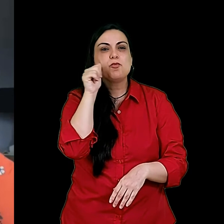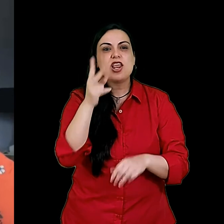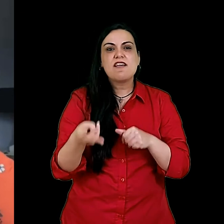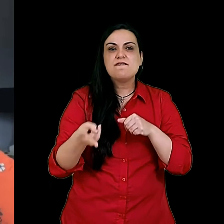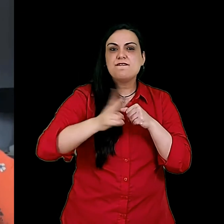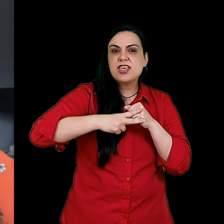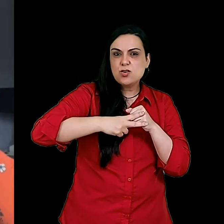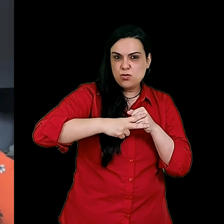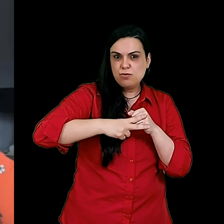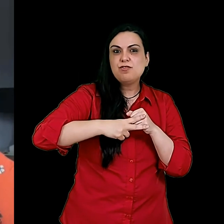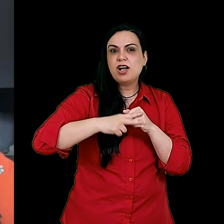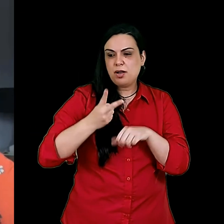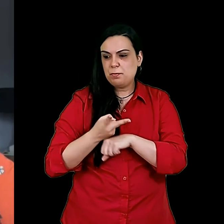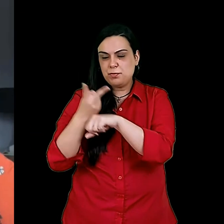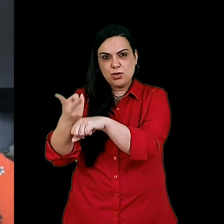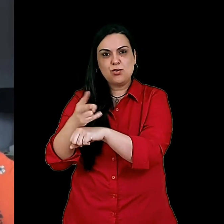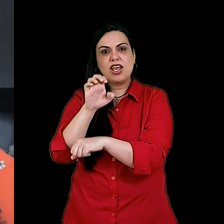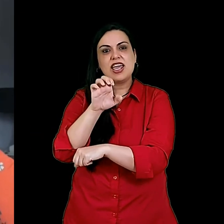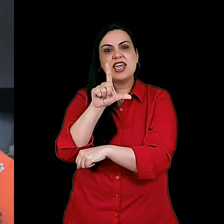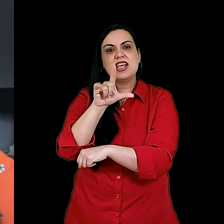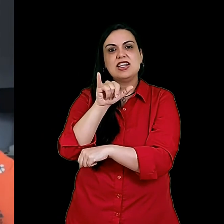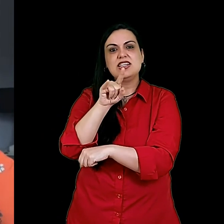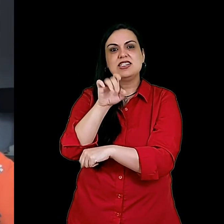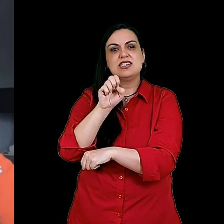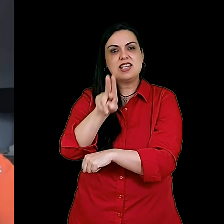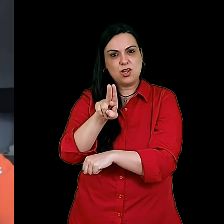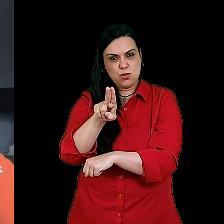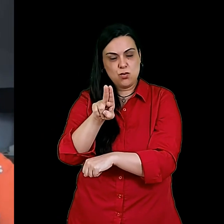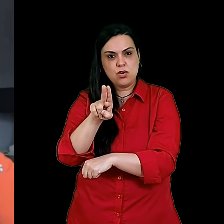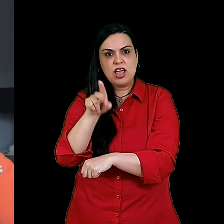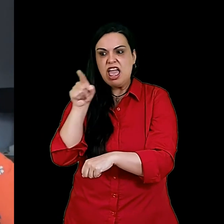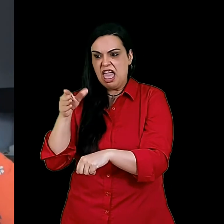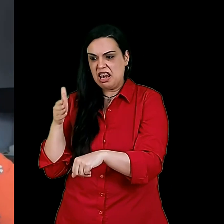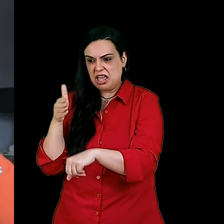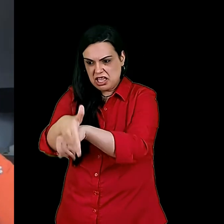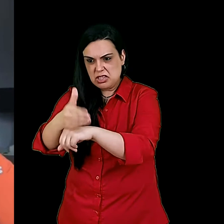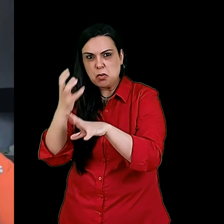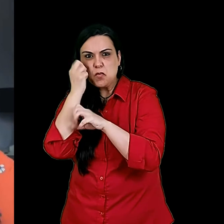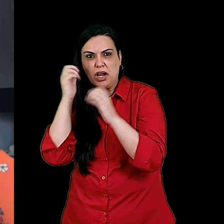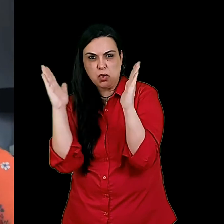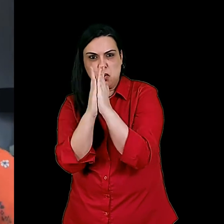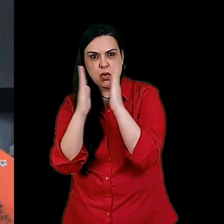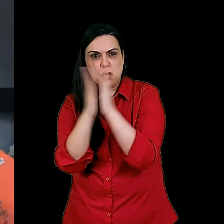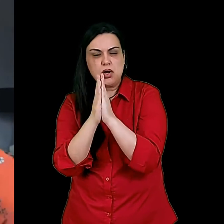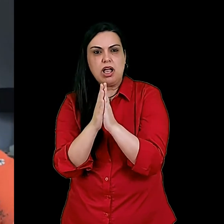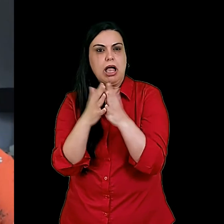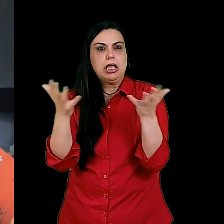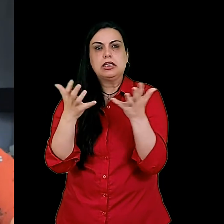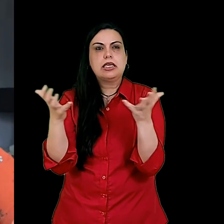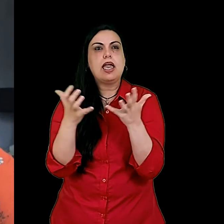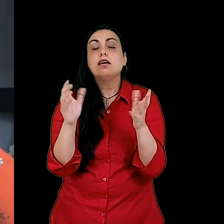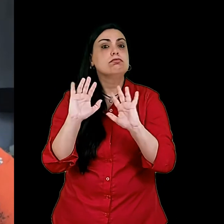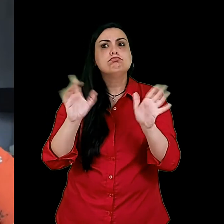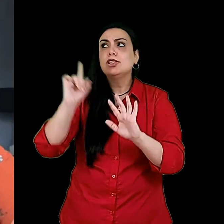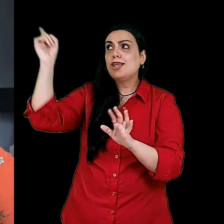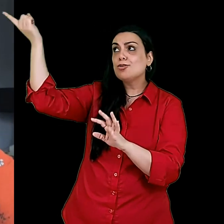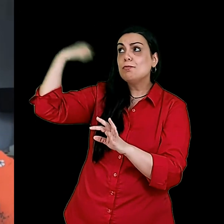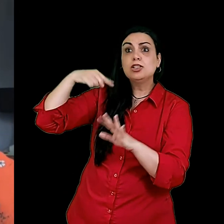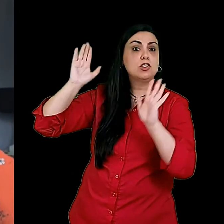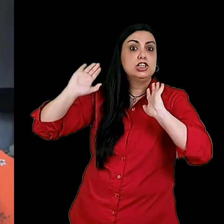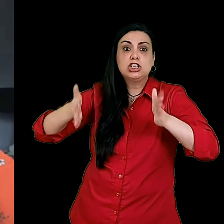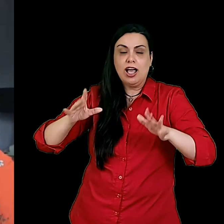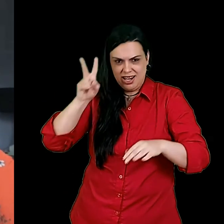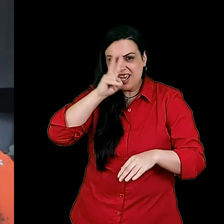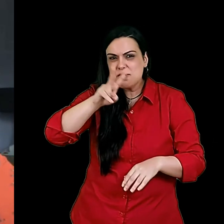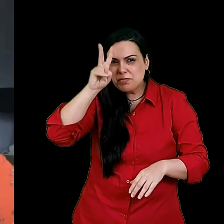exemplo da mulher, da viúva que foi procurar Eliseu. Você lembra disso? Ela não entrou no quarto e orou. Ela não